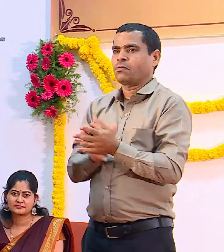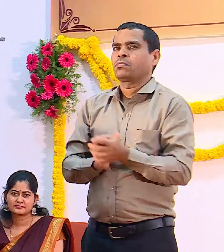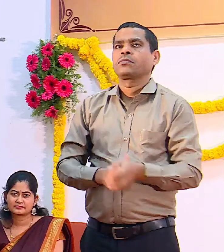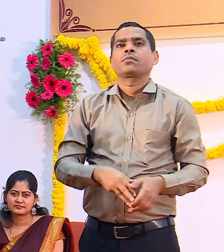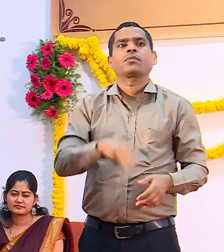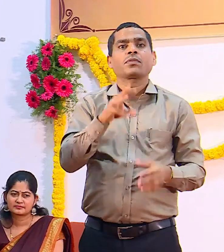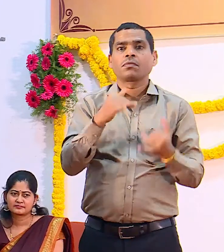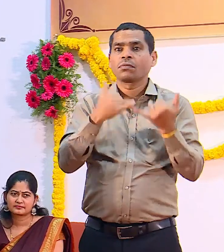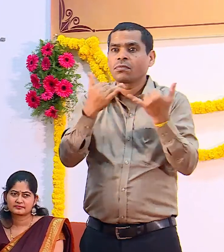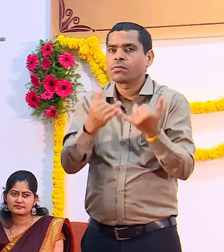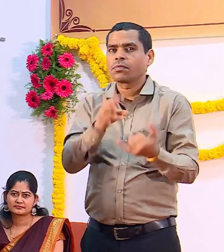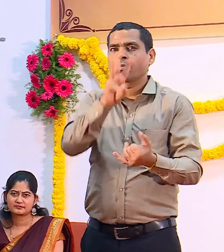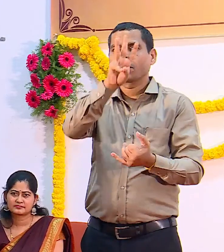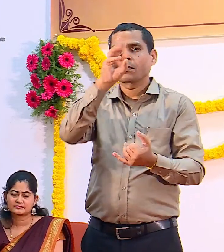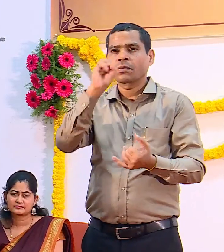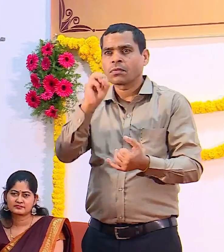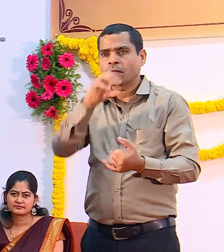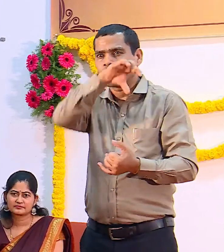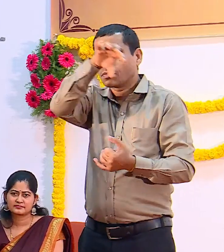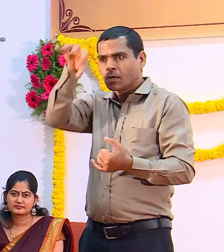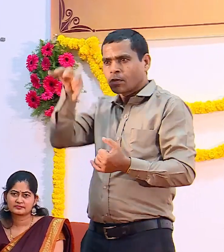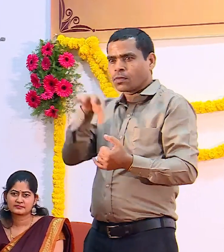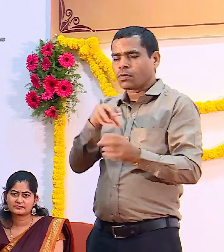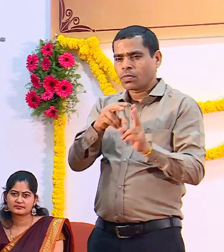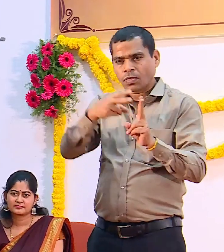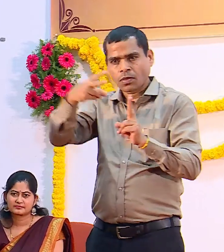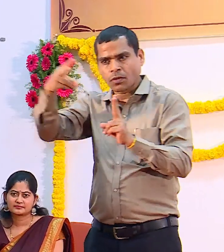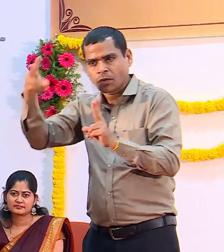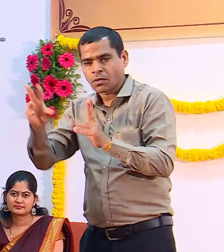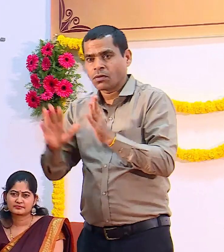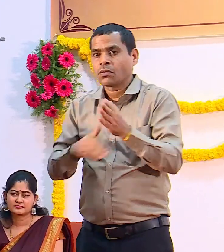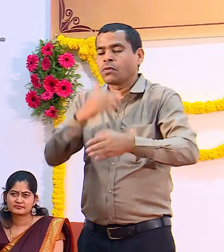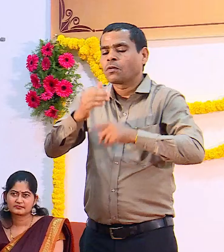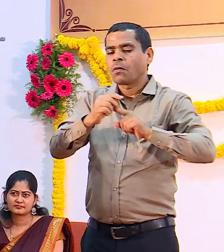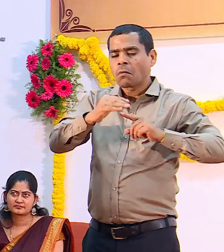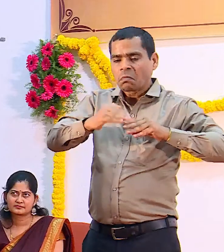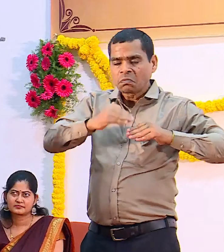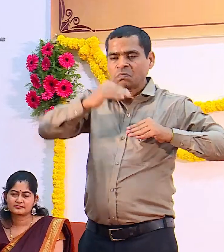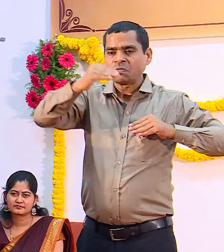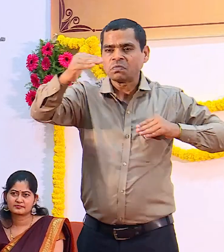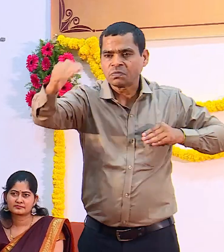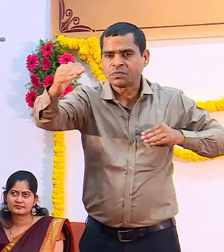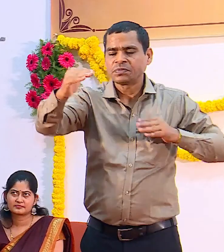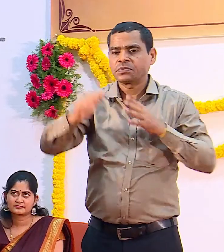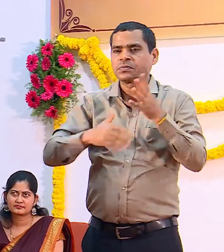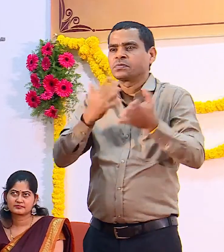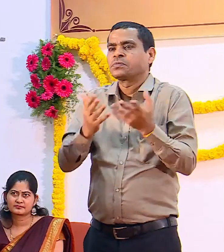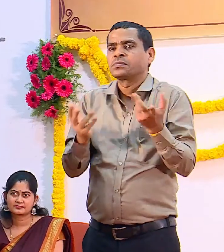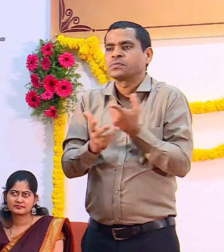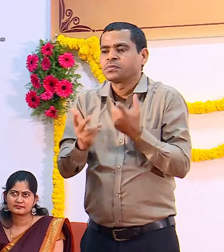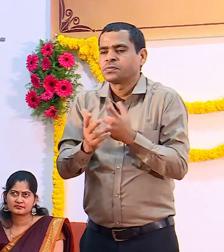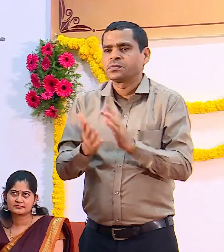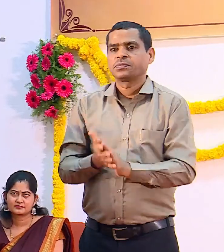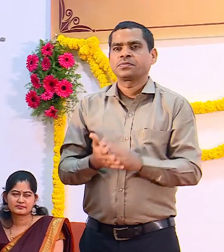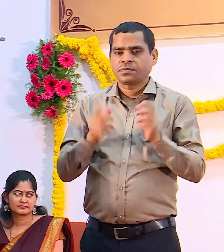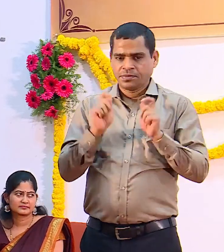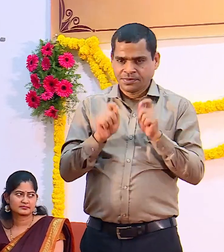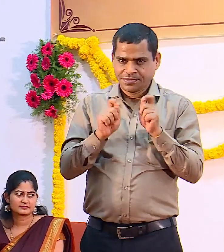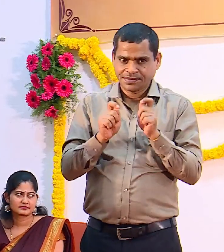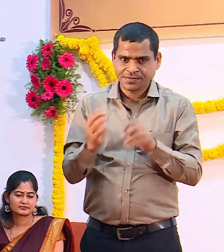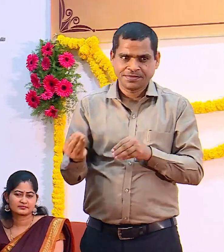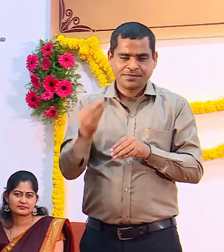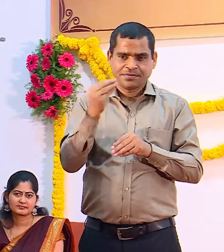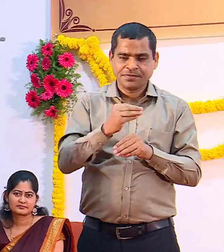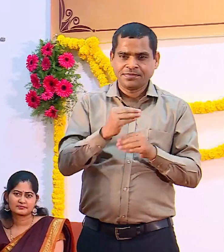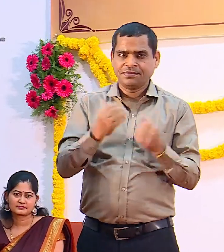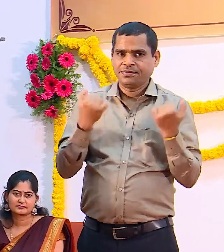आउटरीच सेंटर्स, यू आर डूइंग अ लॉट ऑफ गुड वर्क देयर, बट हाउ टू एक्सपैंड इट, सिंस यू गॉट मी हेयर सो आई विल गिव यू दिस टास्क सो दैट दिस